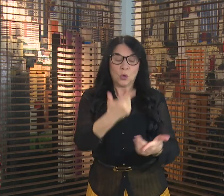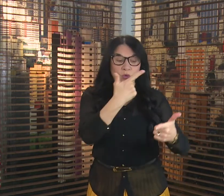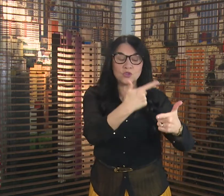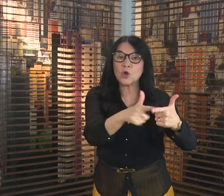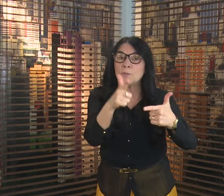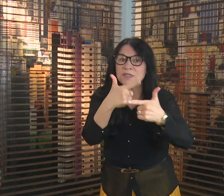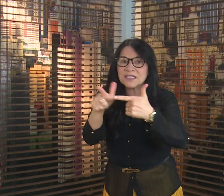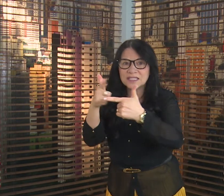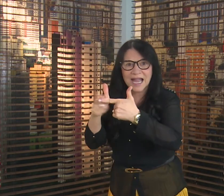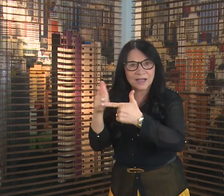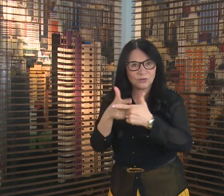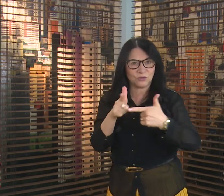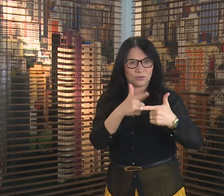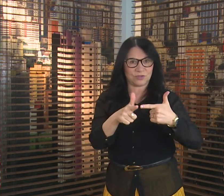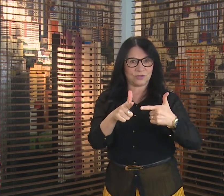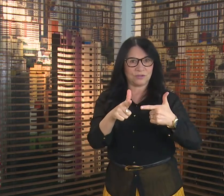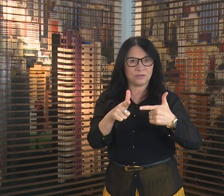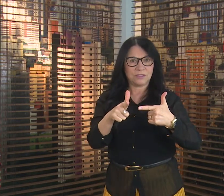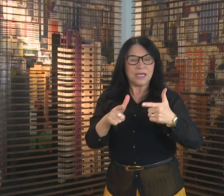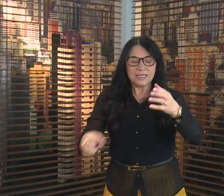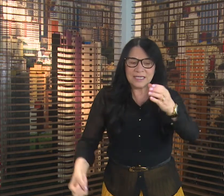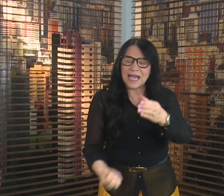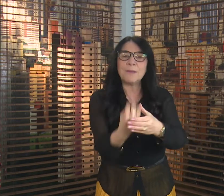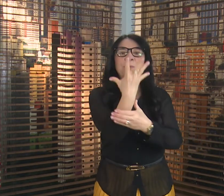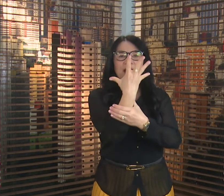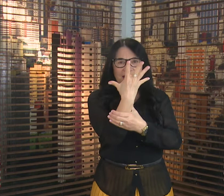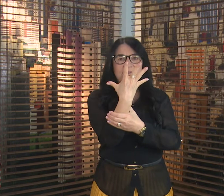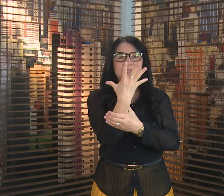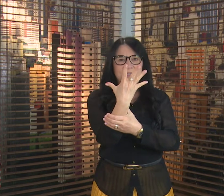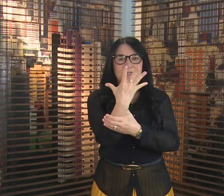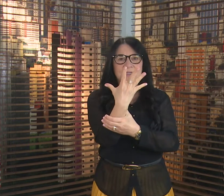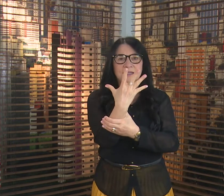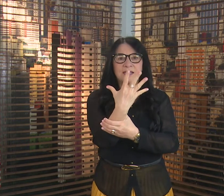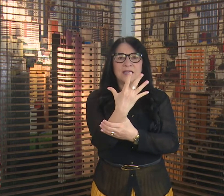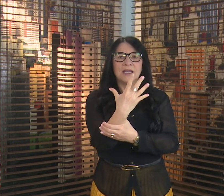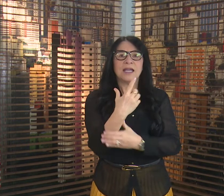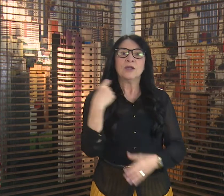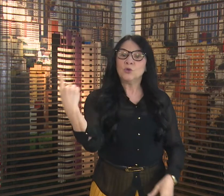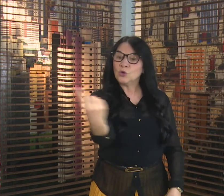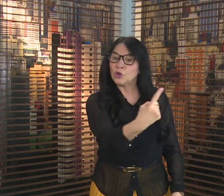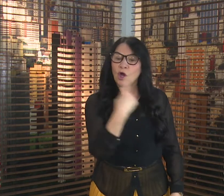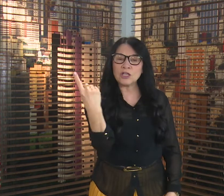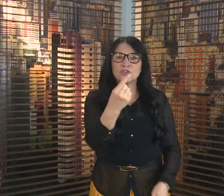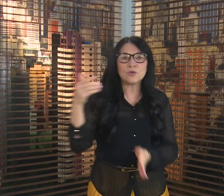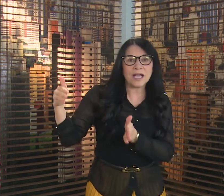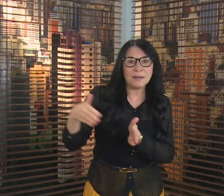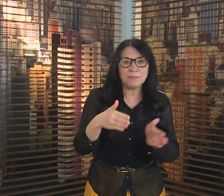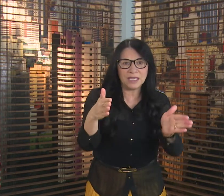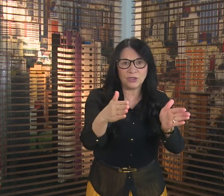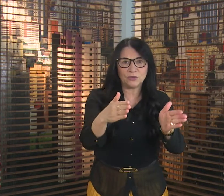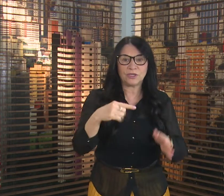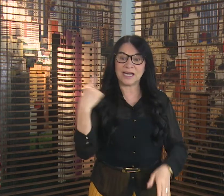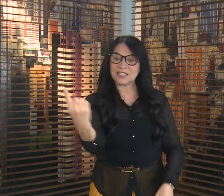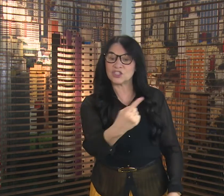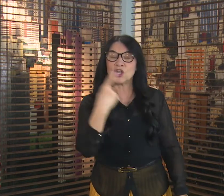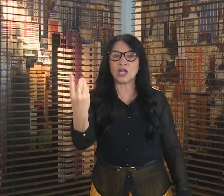Os obstáculos que aparecem no nosso caminho, nas